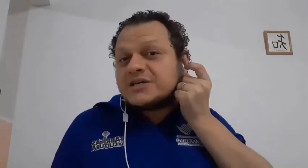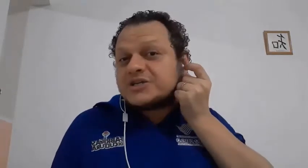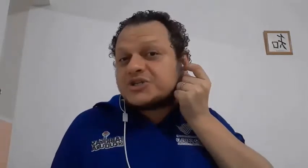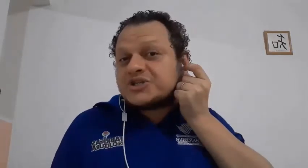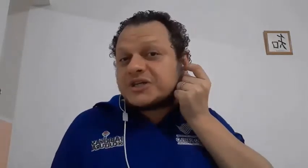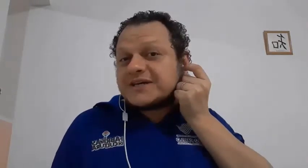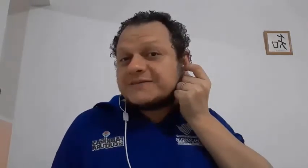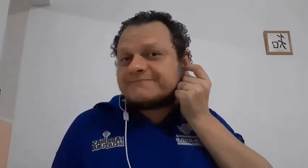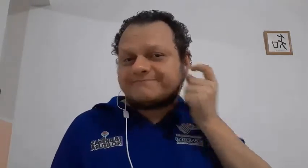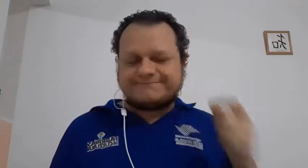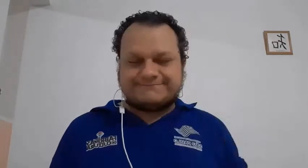G,